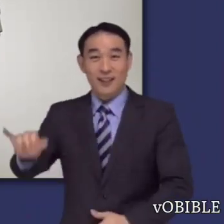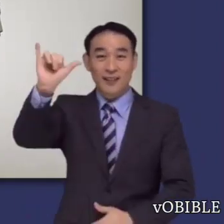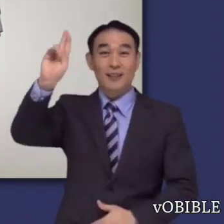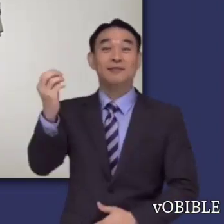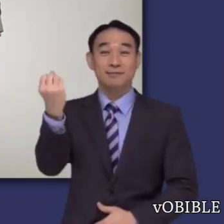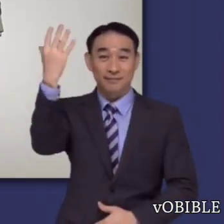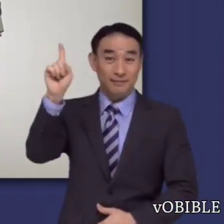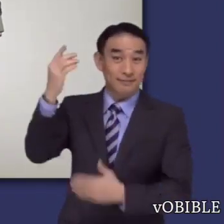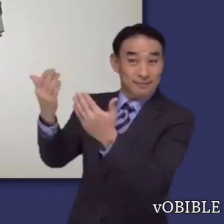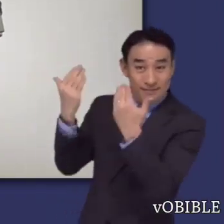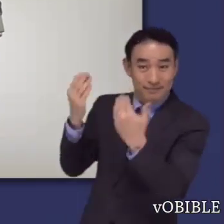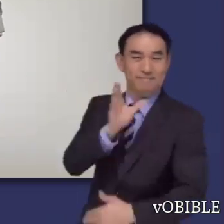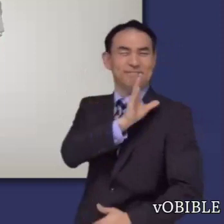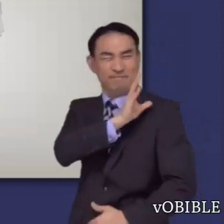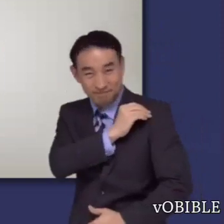工作。